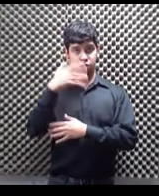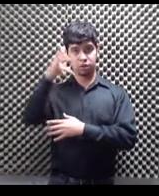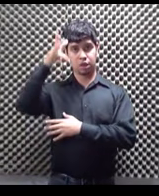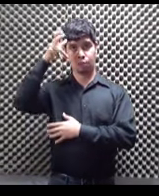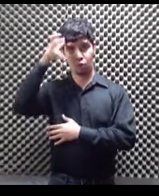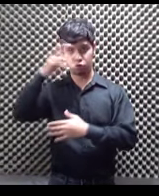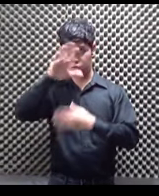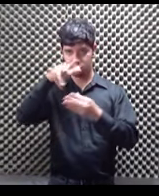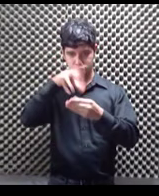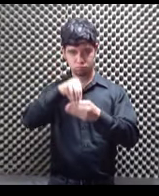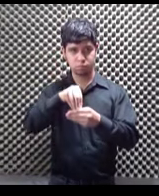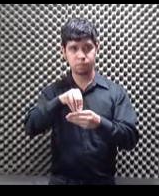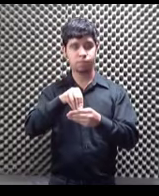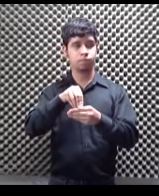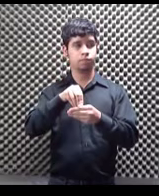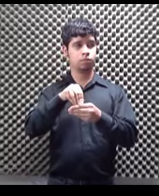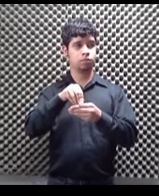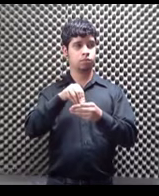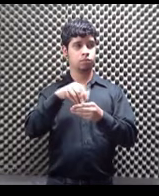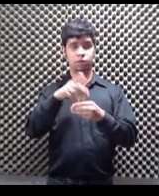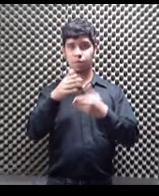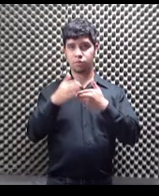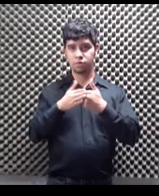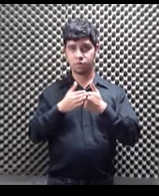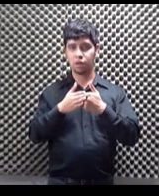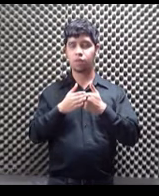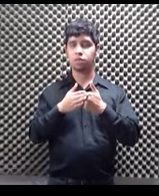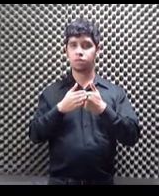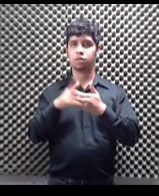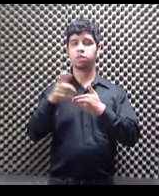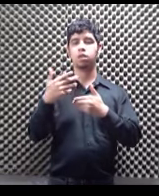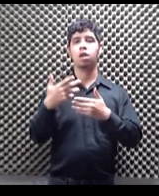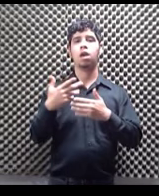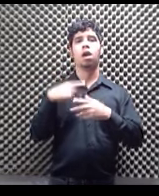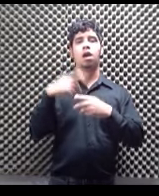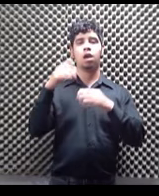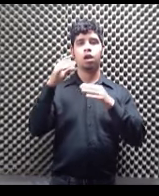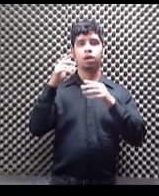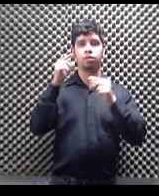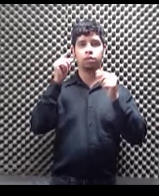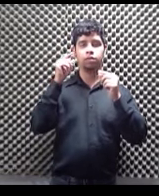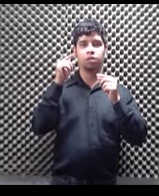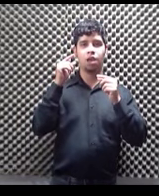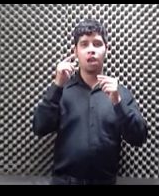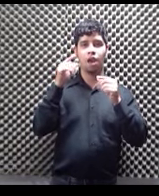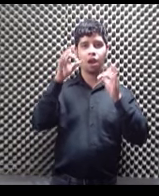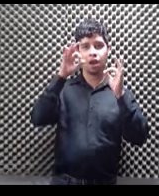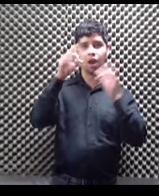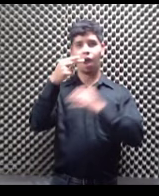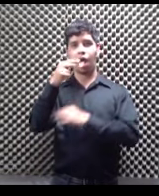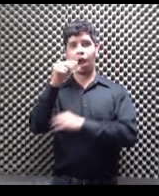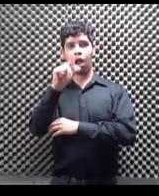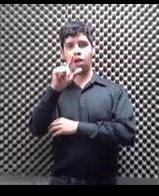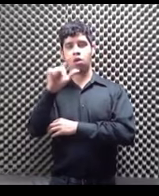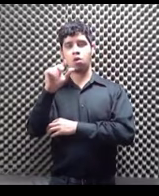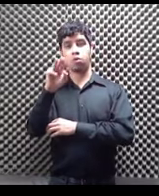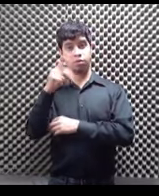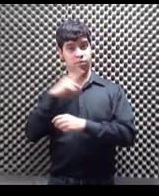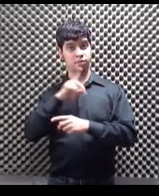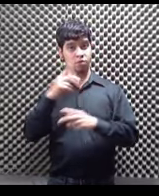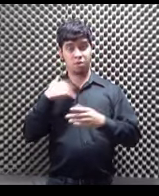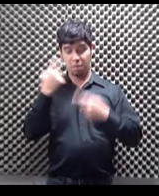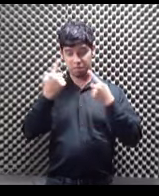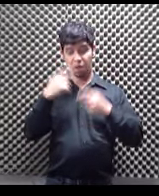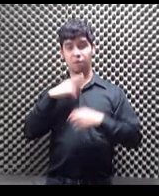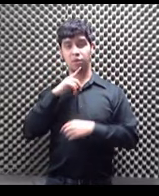se agarra todo para... Y estamos cerquita de Halloween, pues entonces una vez, ¿viste? No lo pensé, pero sí estamos cerca.